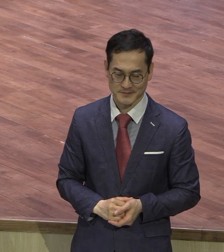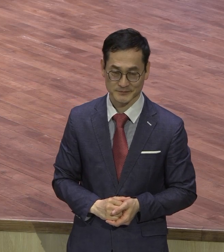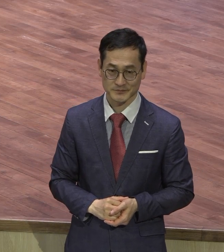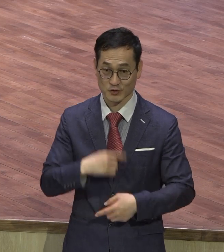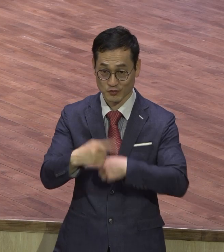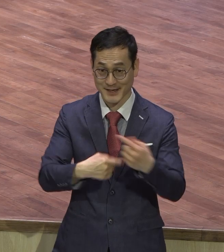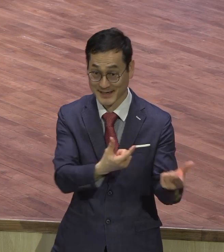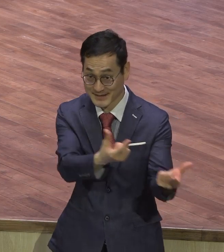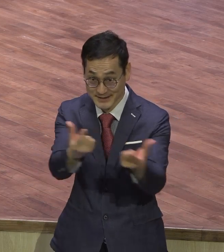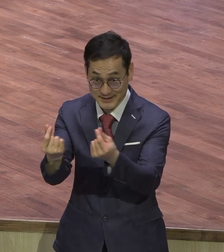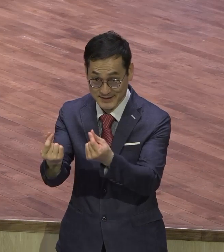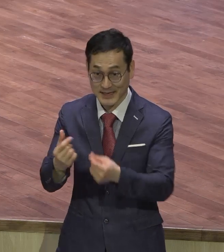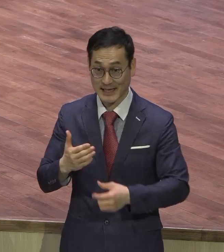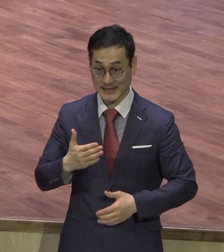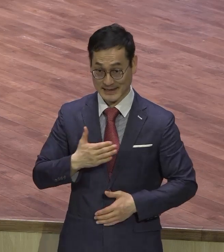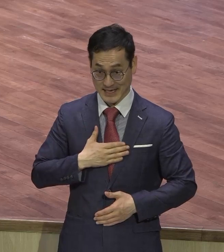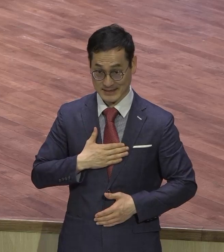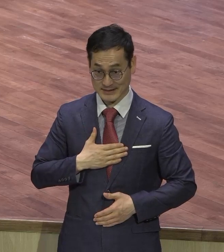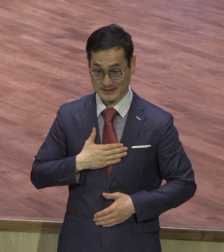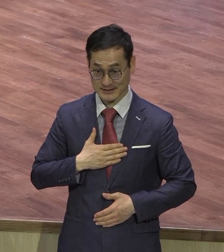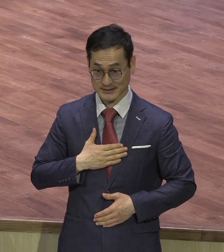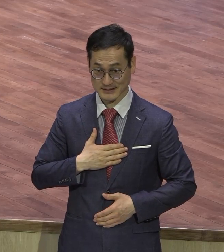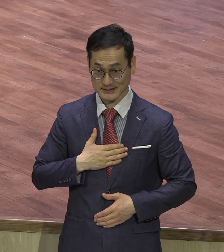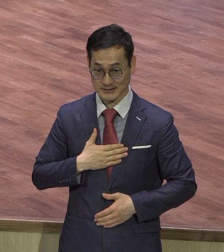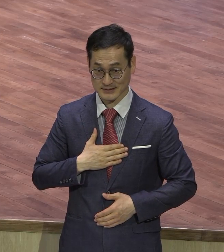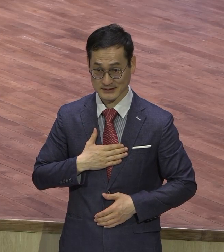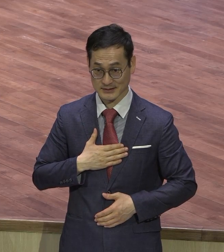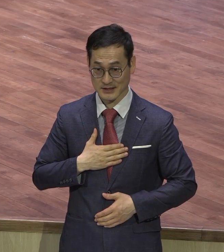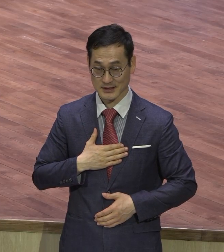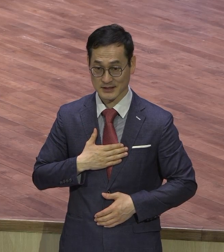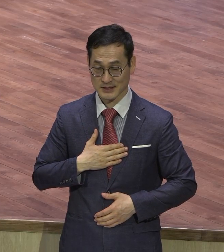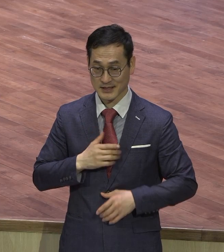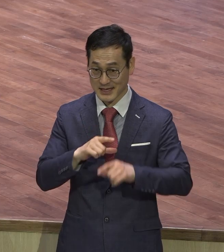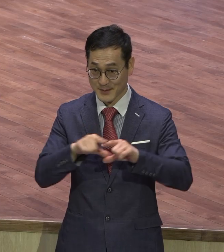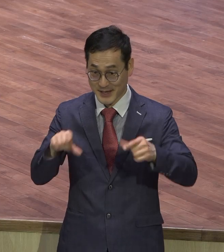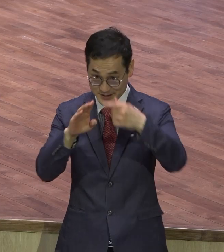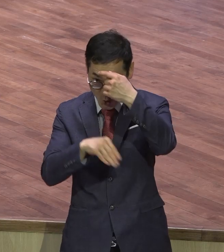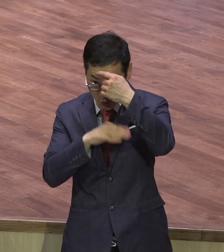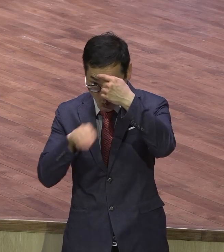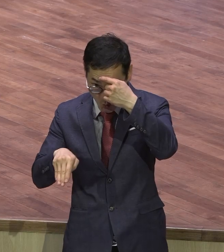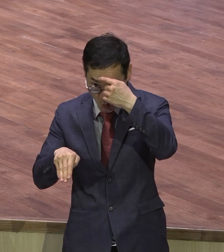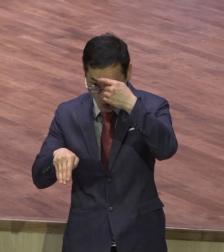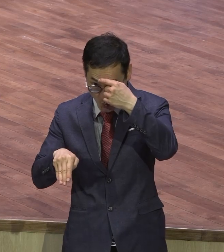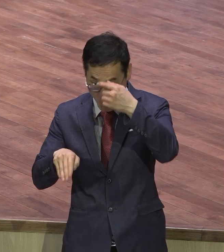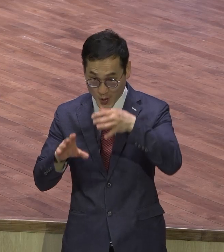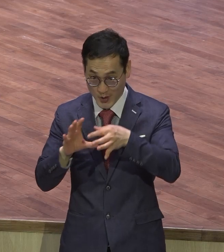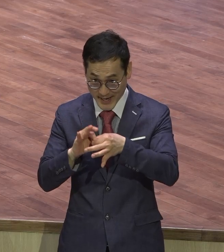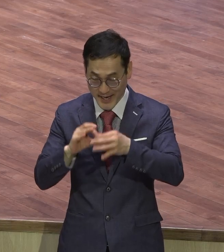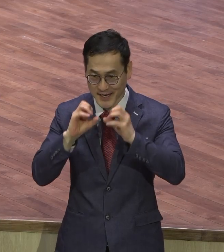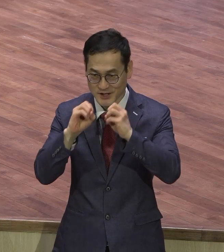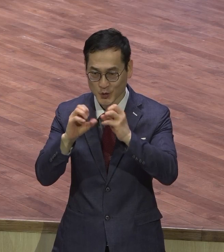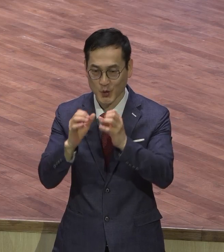따라서 나는 평신도 선교사다. 그렇게 써놨잖아요.